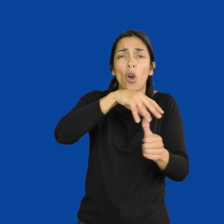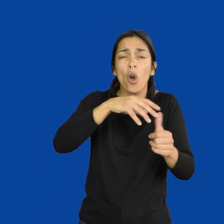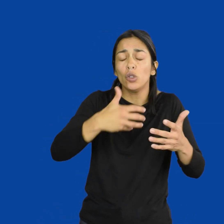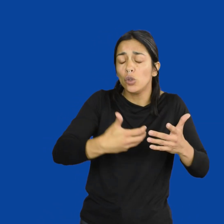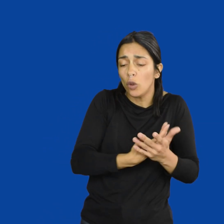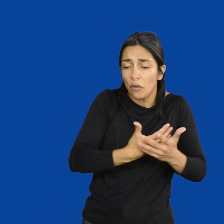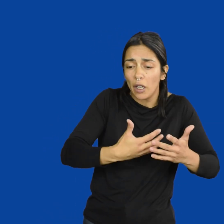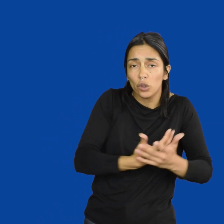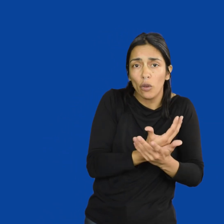supervivencia.